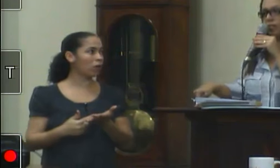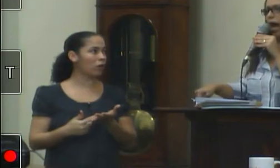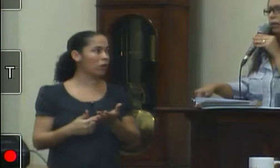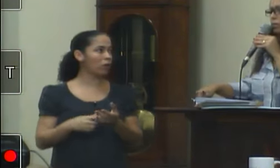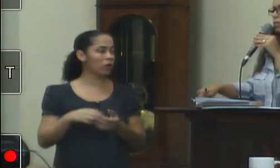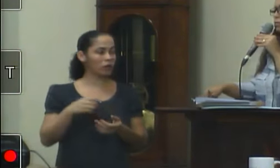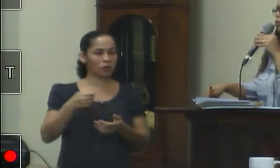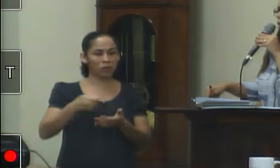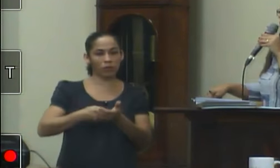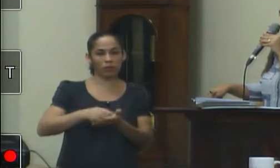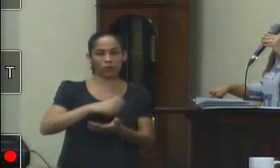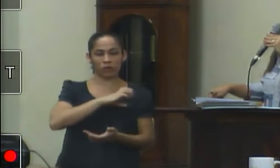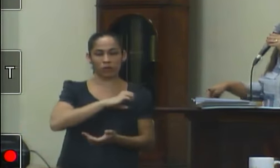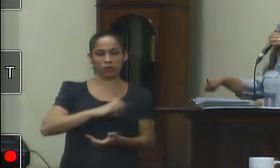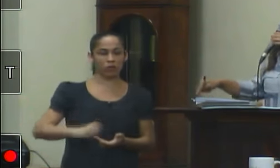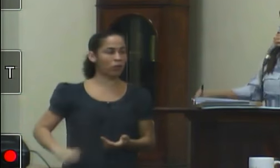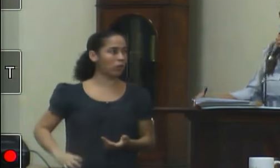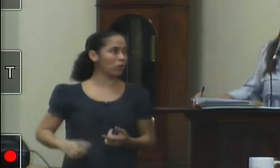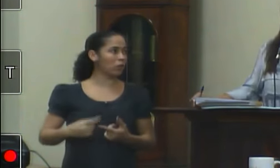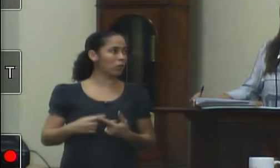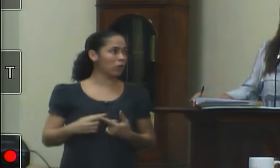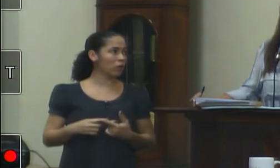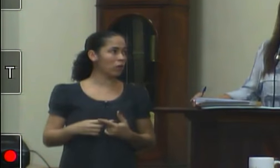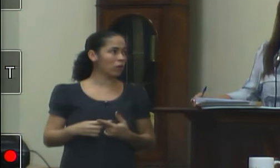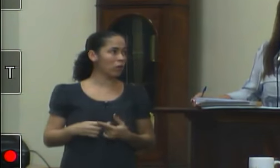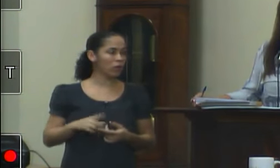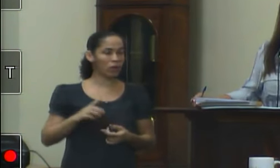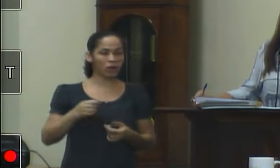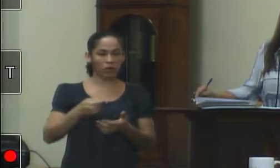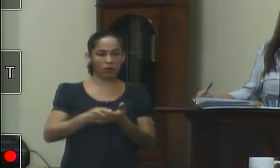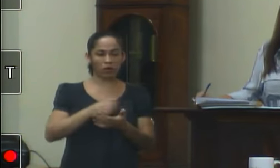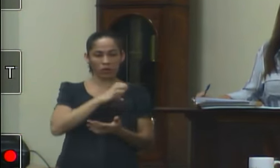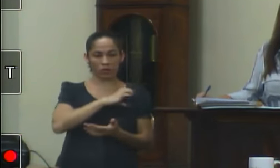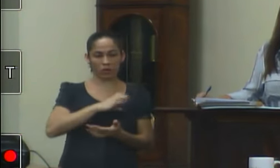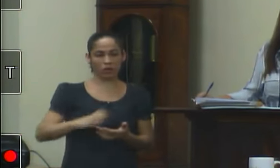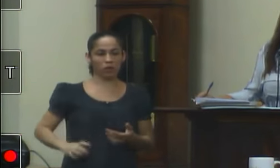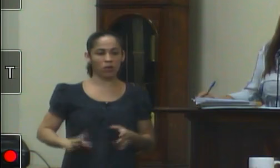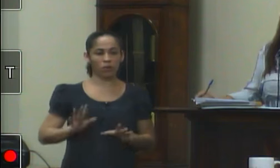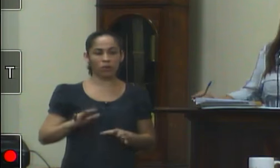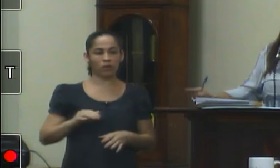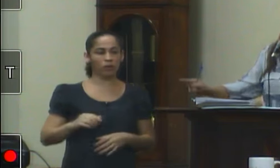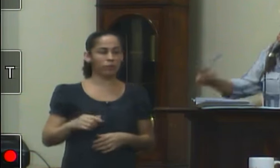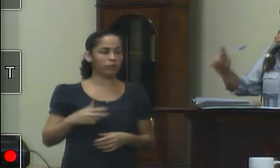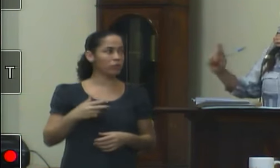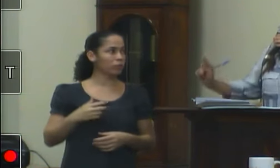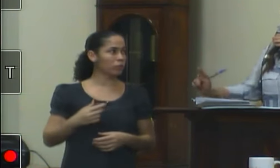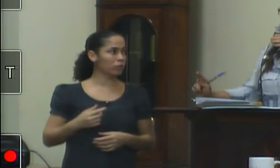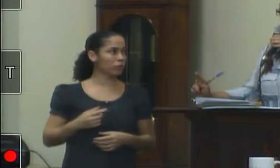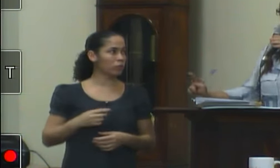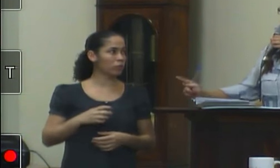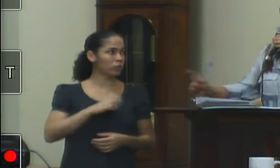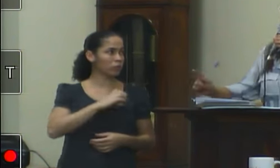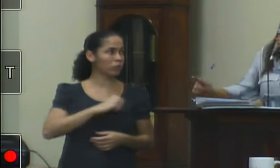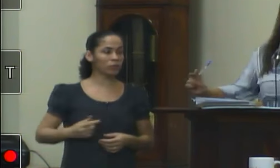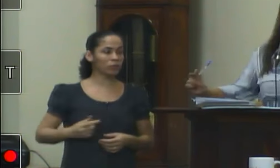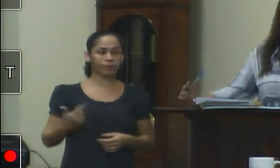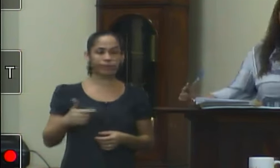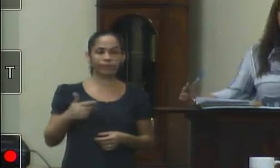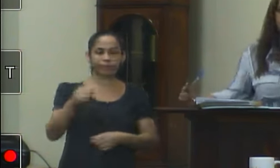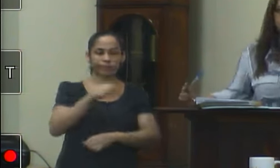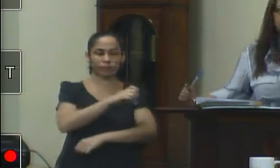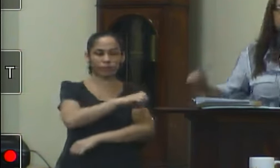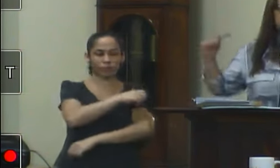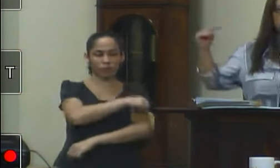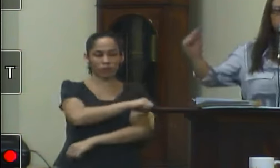do Estado, exames de alto custo é uma obrigação estadual, mas infelizmente nós sabemos que muitos hospitais do Rio não estão dando conta